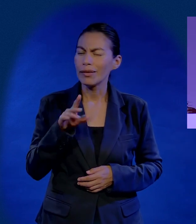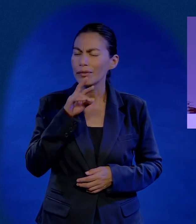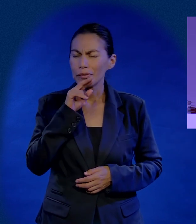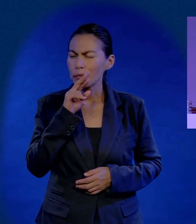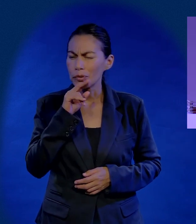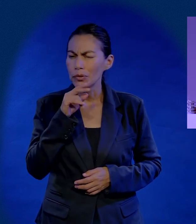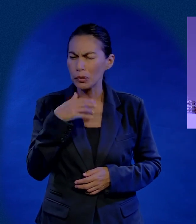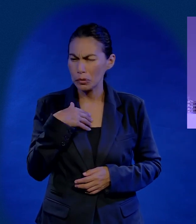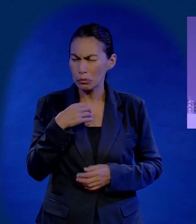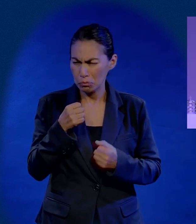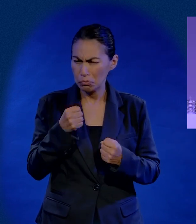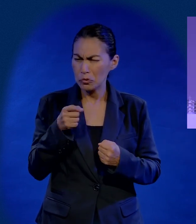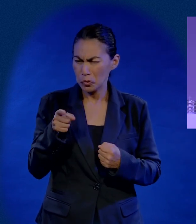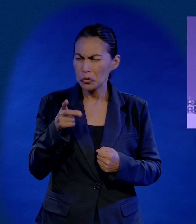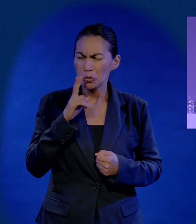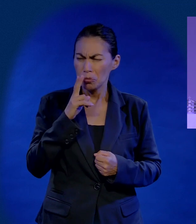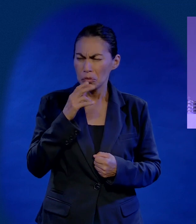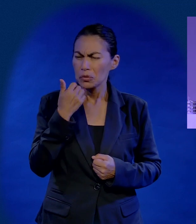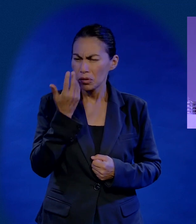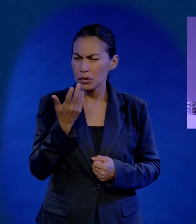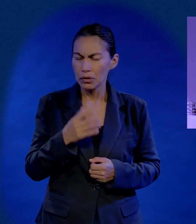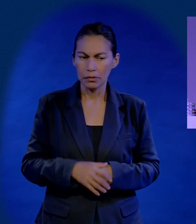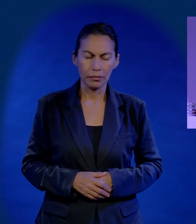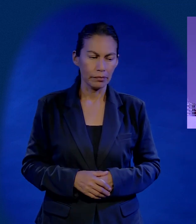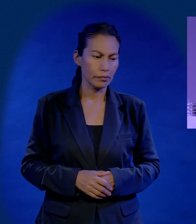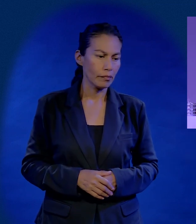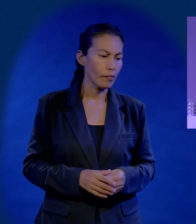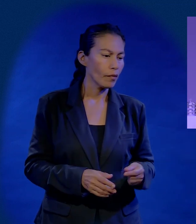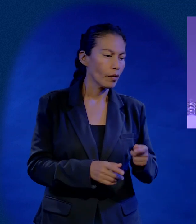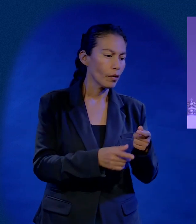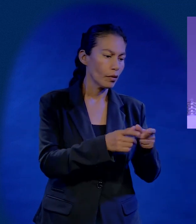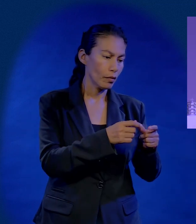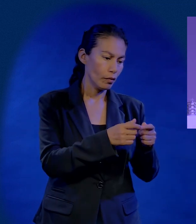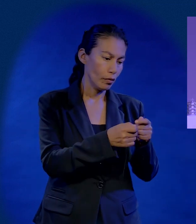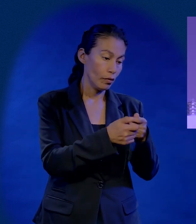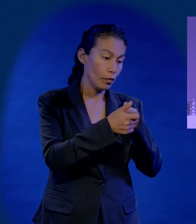No te preocupes, yo sé que querías fumar. Agarra un cigarro y lo prende.